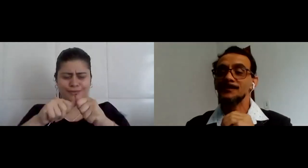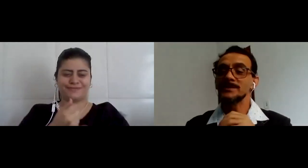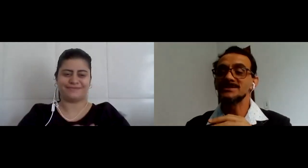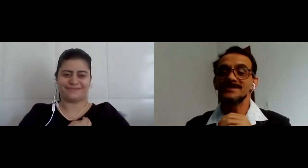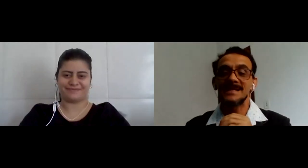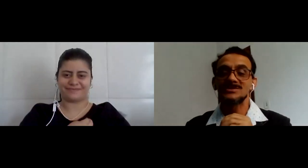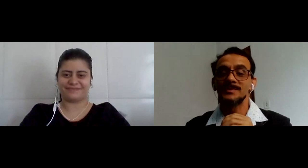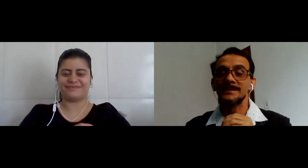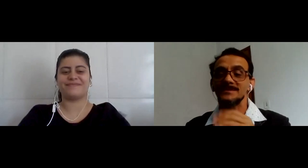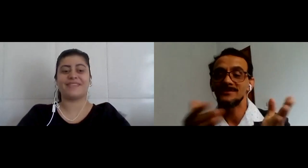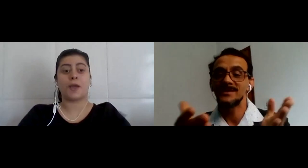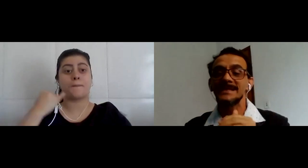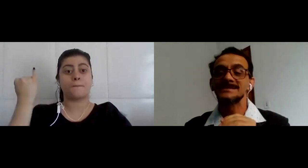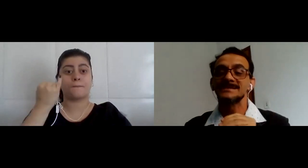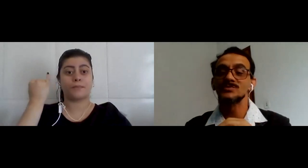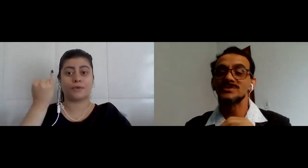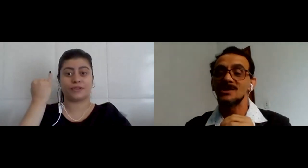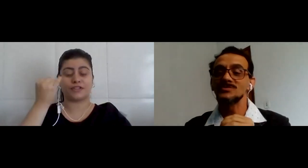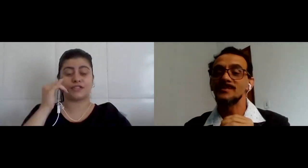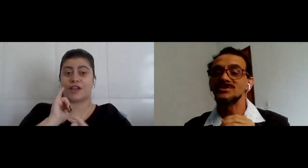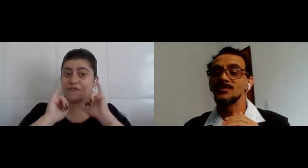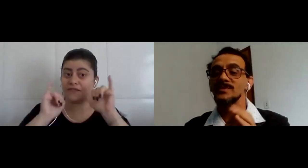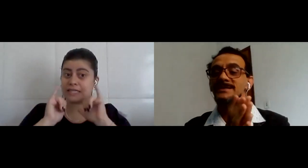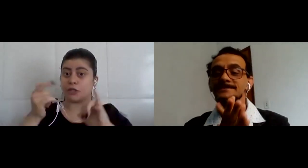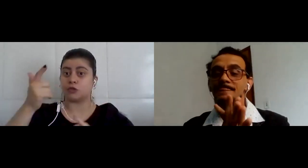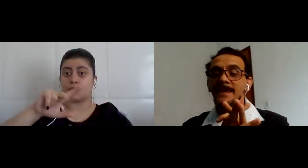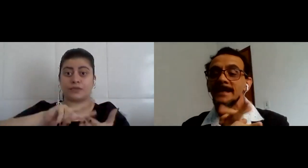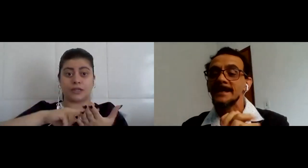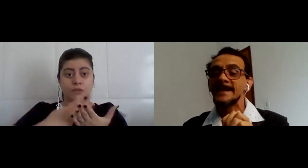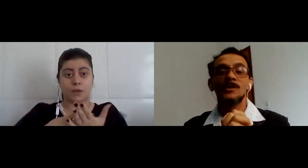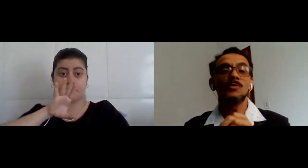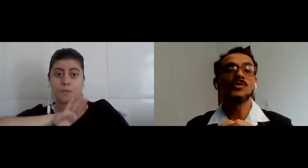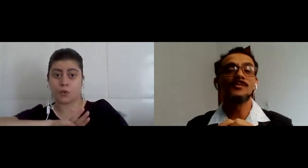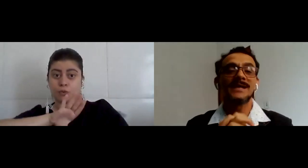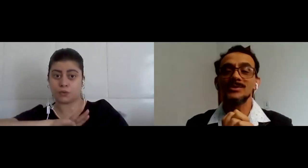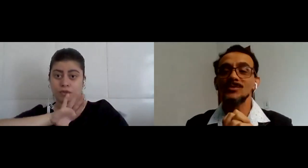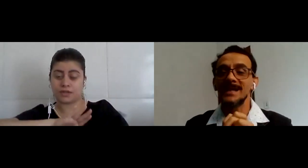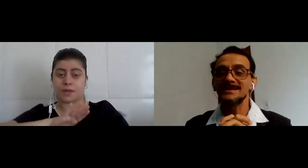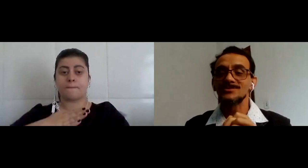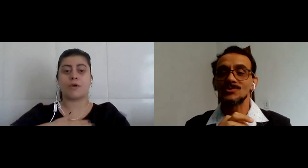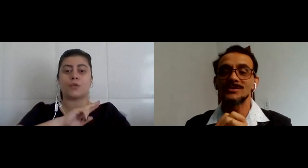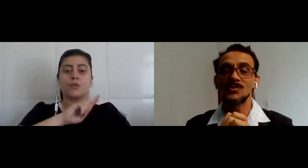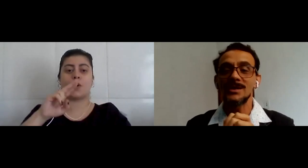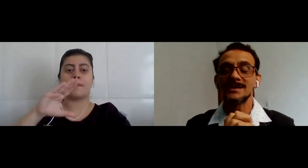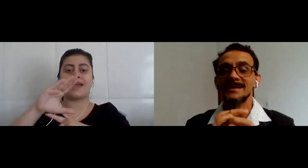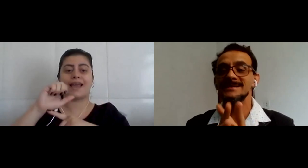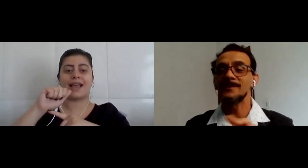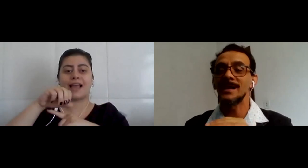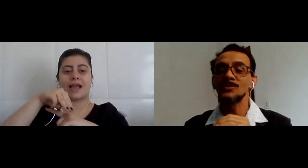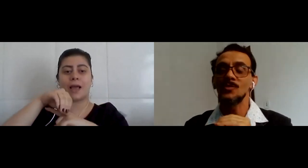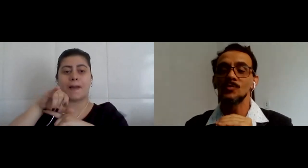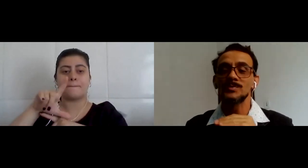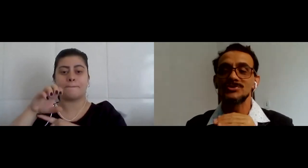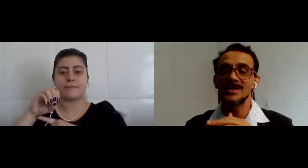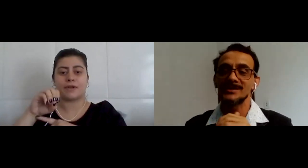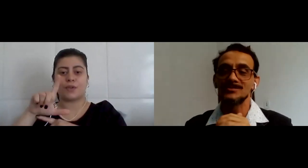É importante avisar sobre, já falei, né, na tradução, somente em português. O meu nome é Camilo Leres, eu sou ator e